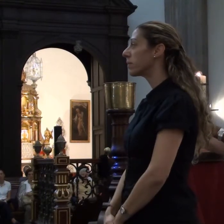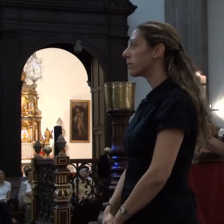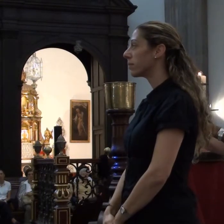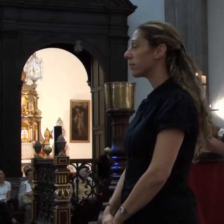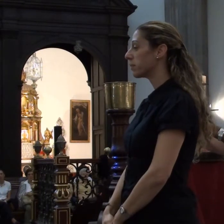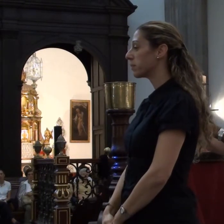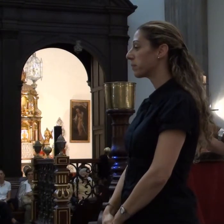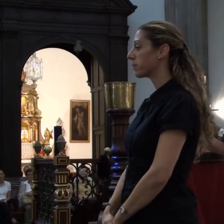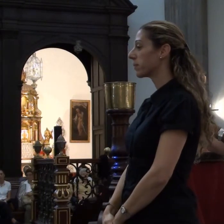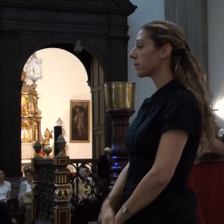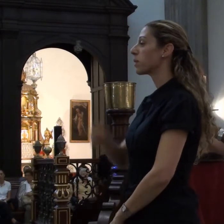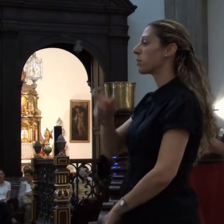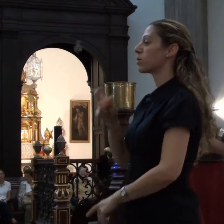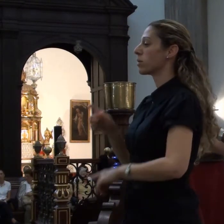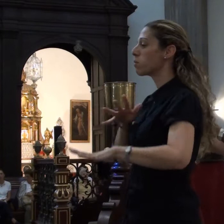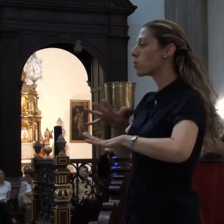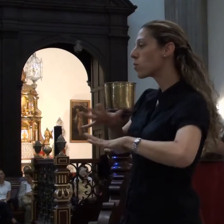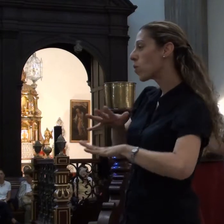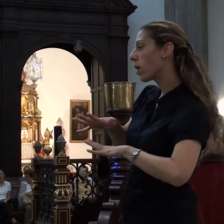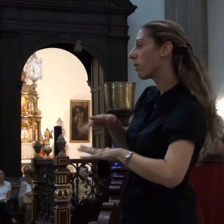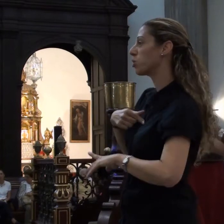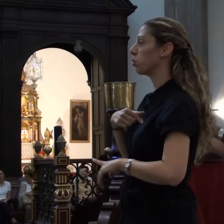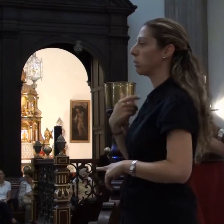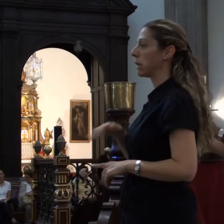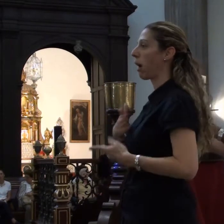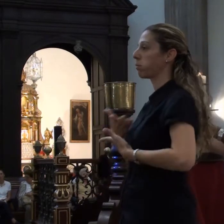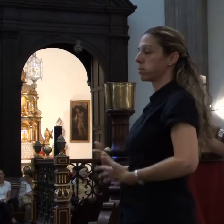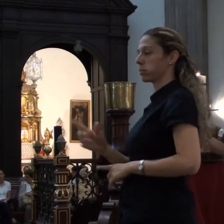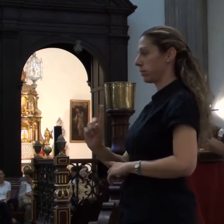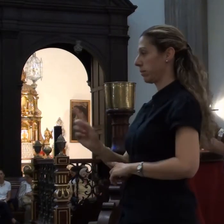hacer gente inquieta no satisfecho